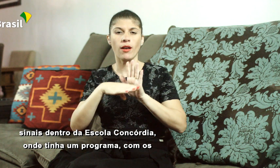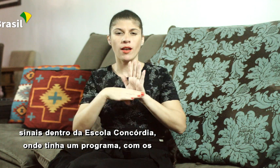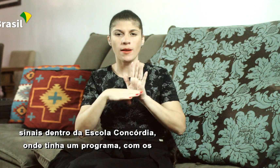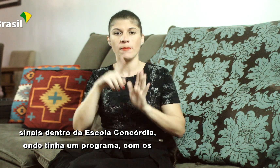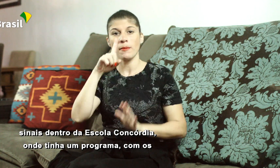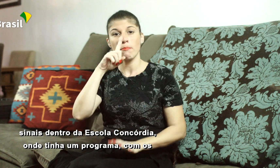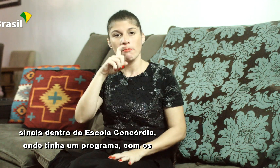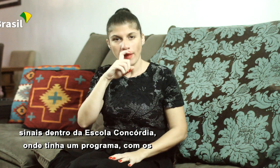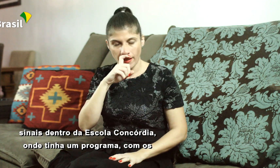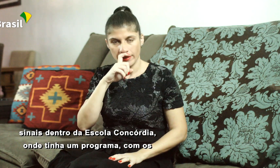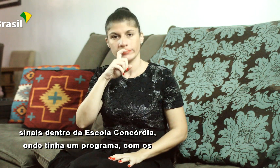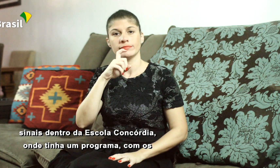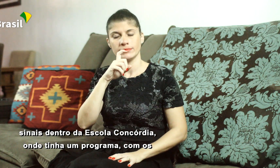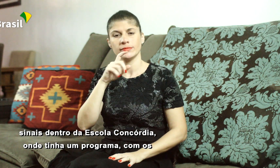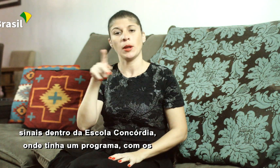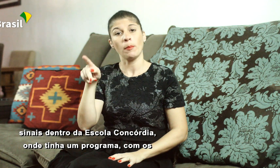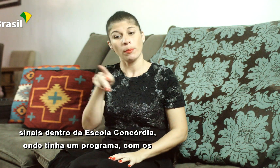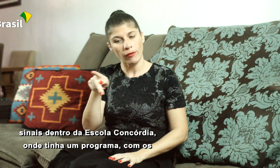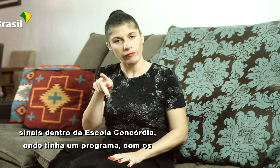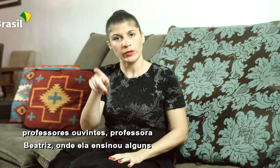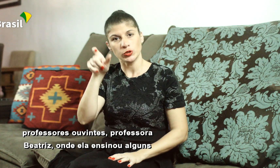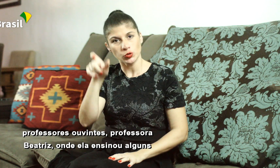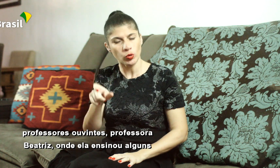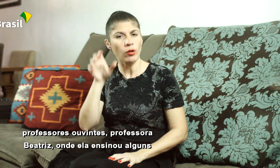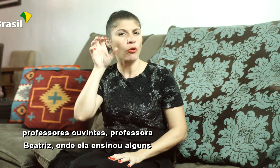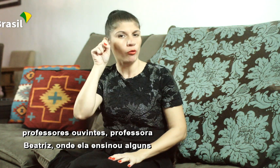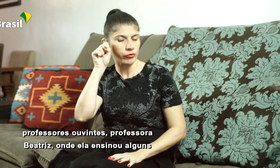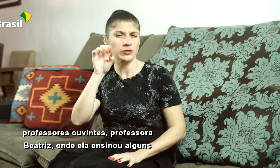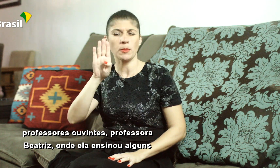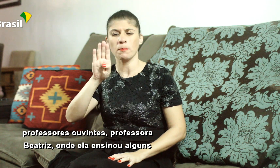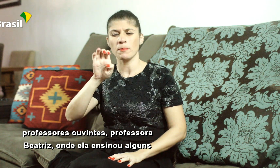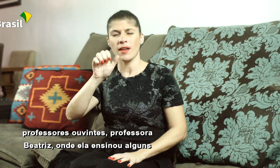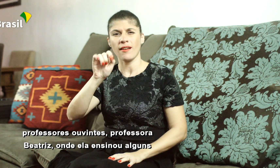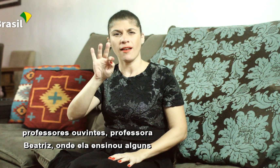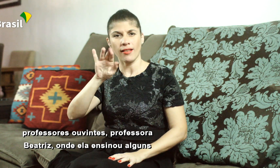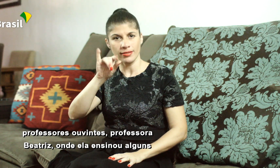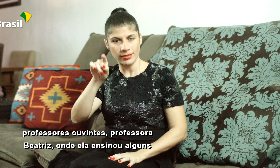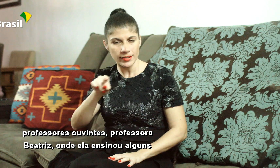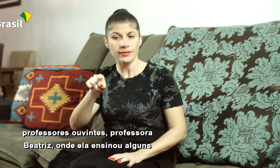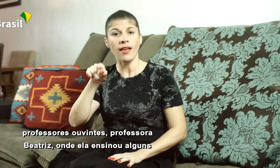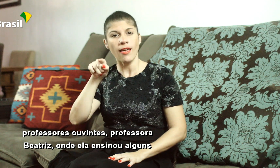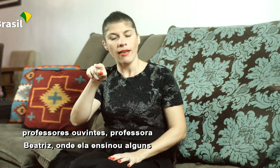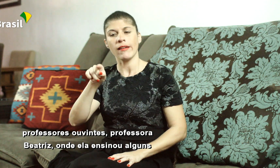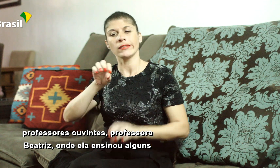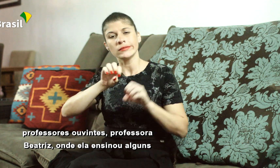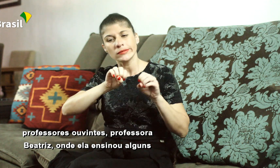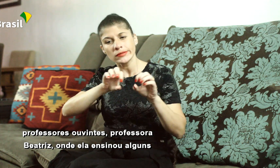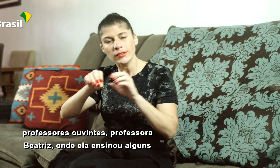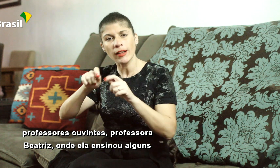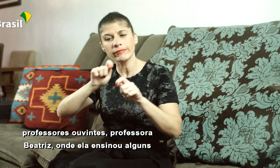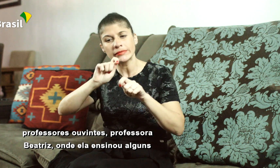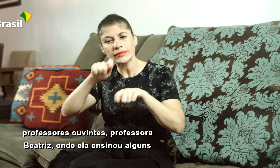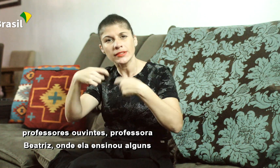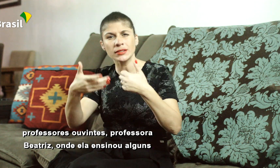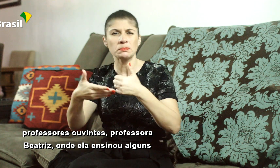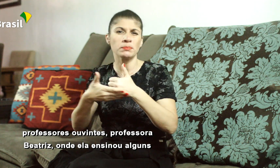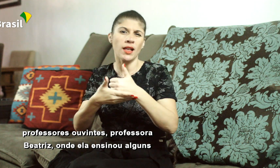onde tinha um programa com os professores ouvintes, professora Beatriz, onde ela ensinou alguns